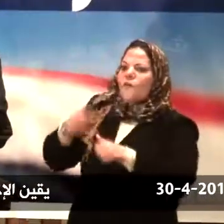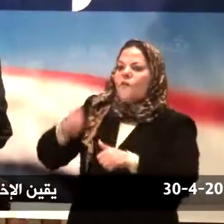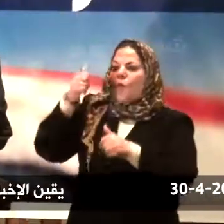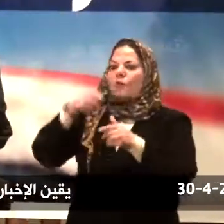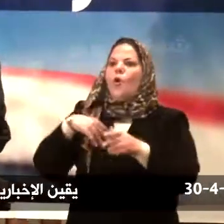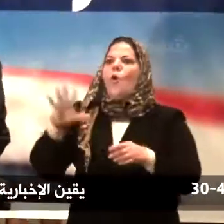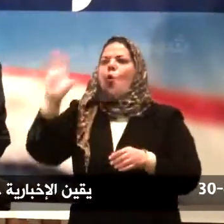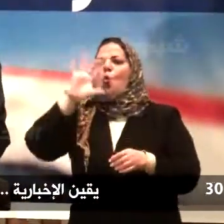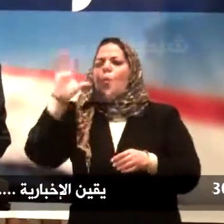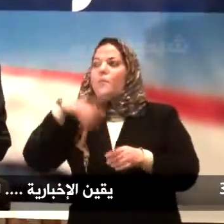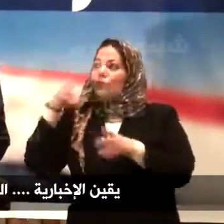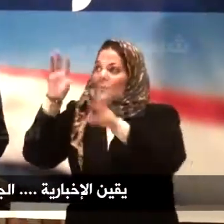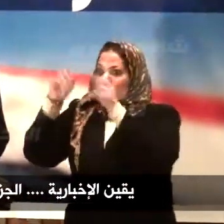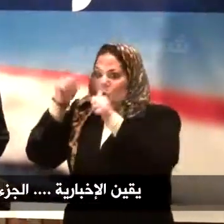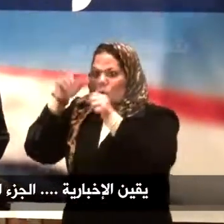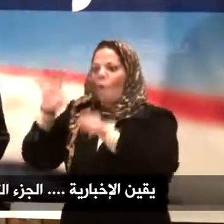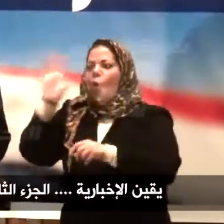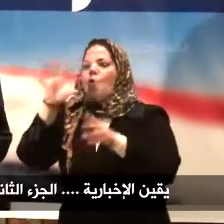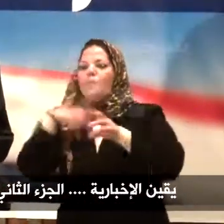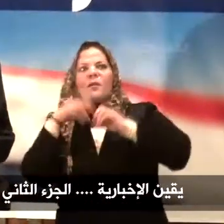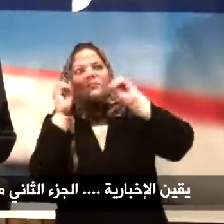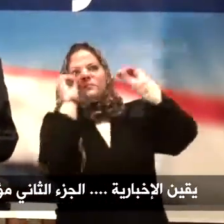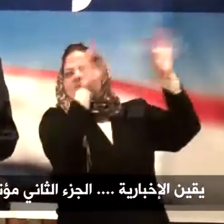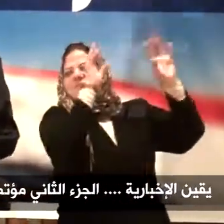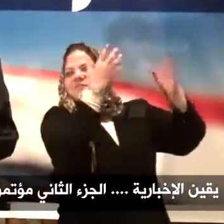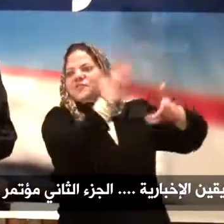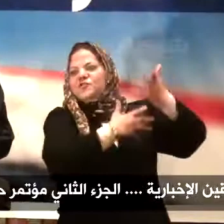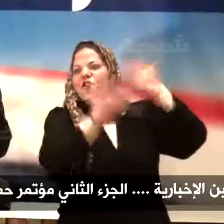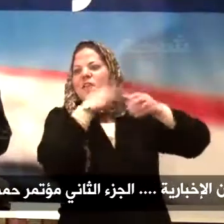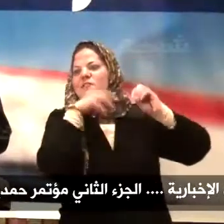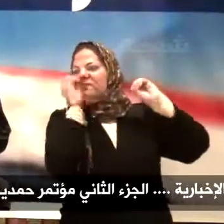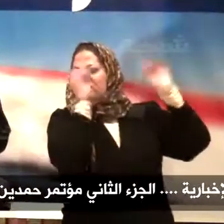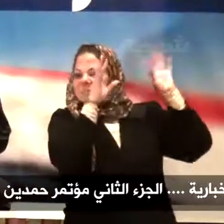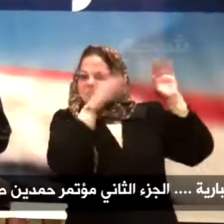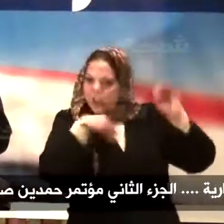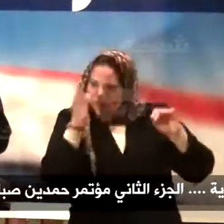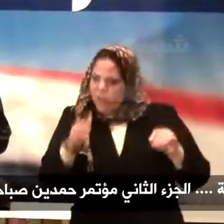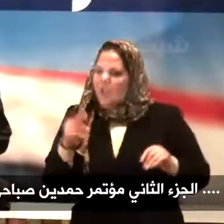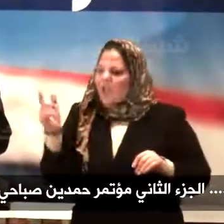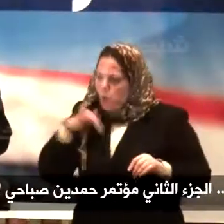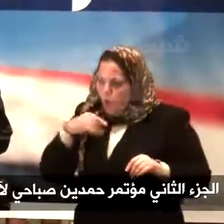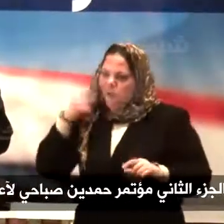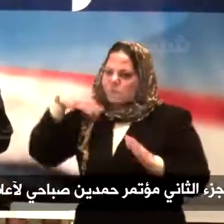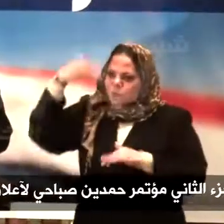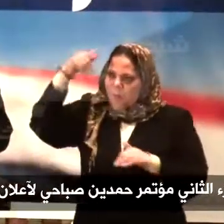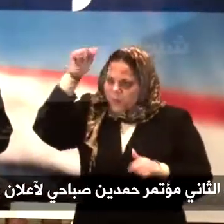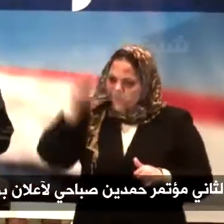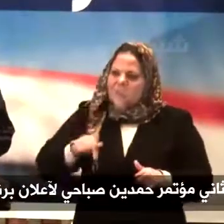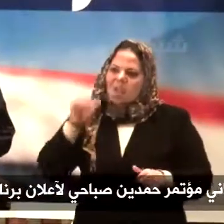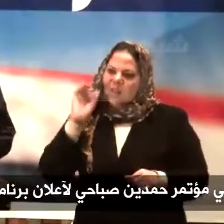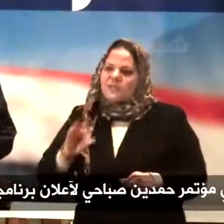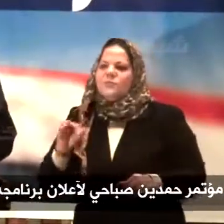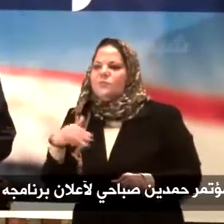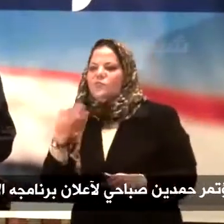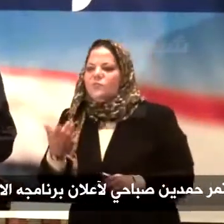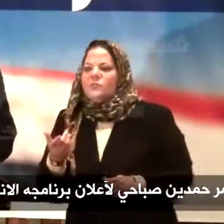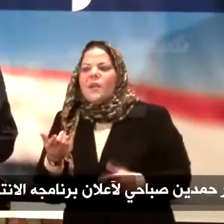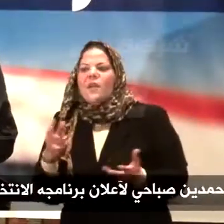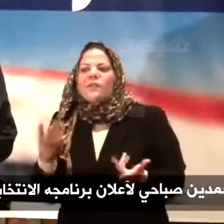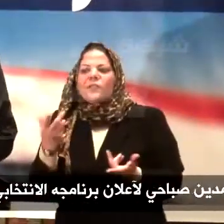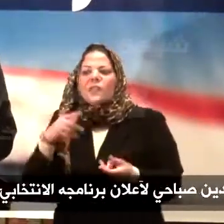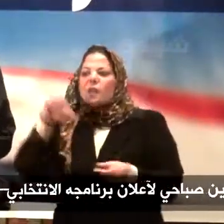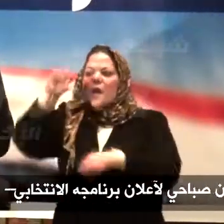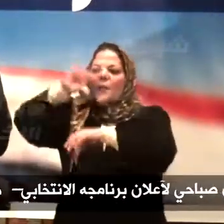وتصدره لأوروبا وهيدفعونا في تأسيس الشركات وفي استهلاك الإنتاج الاثنين. طب هنعمل فين